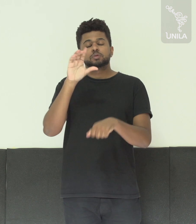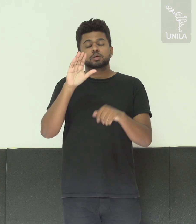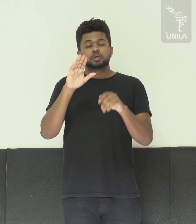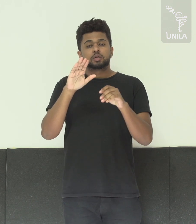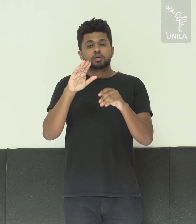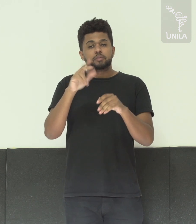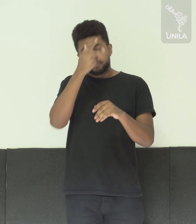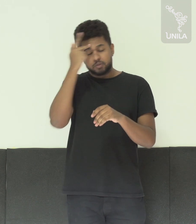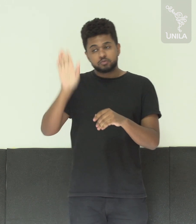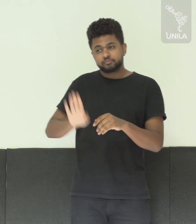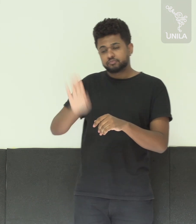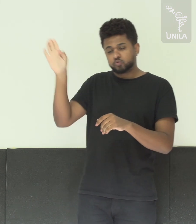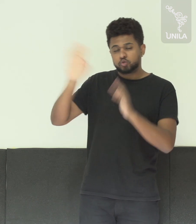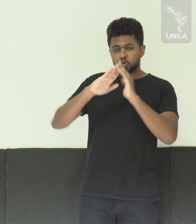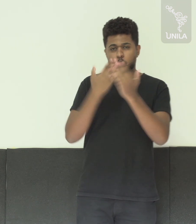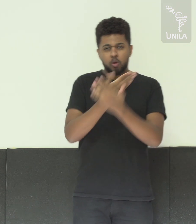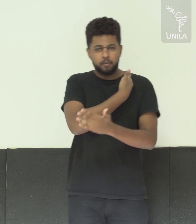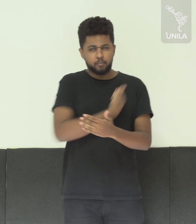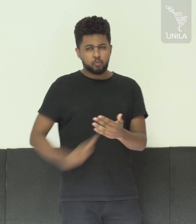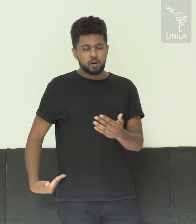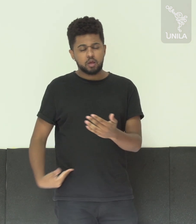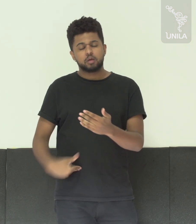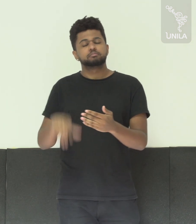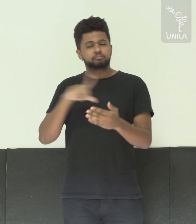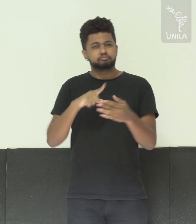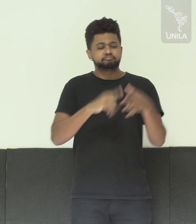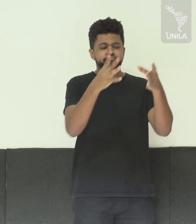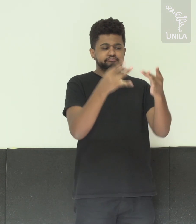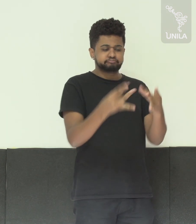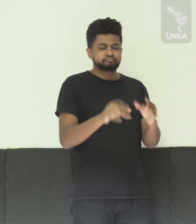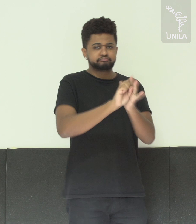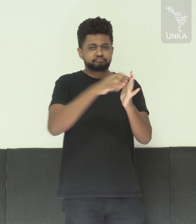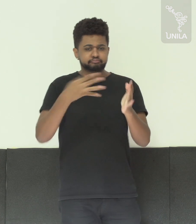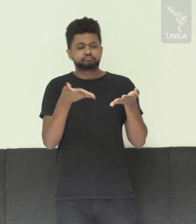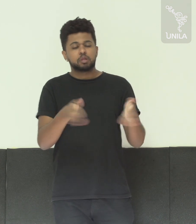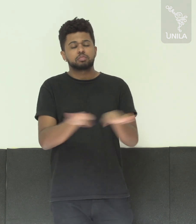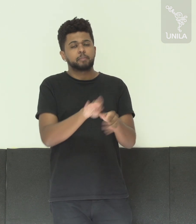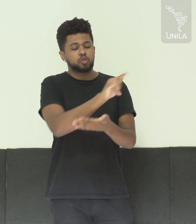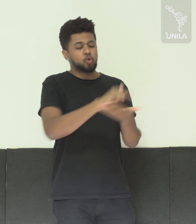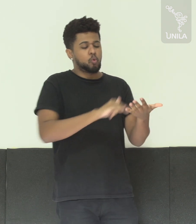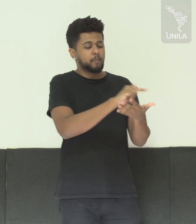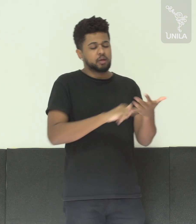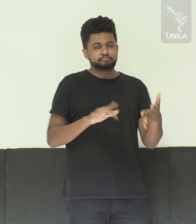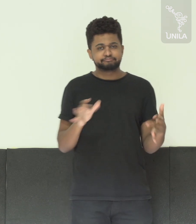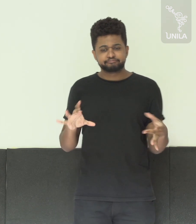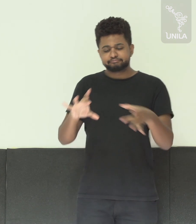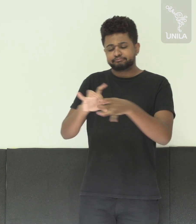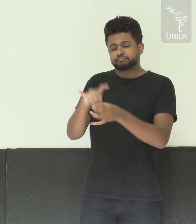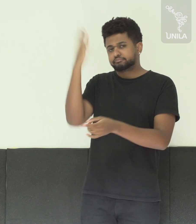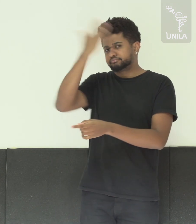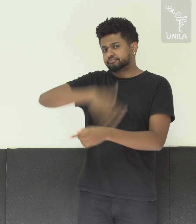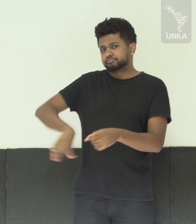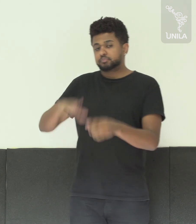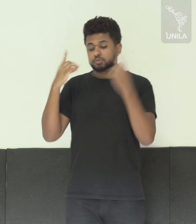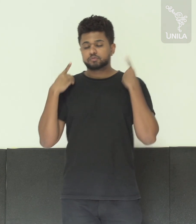escola pública, de acordo com o descrito no presente edital, bem como os documentos referentes à